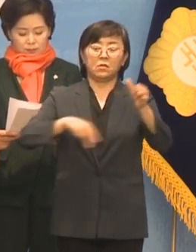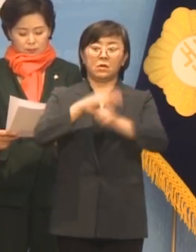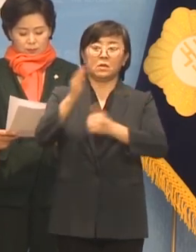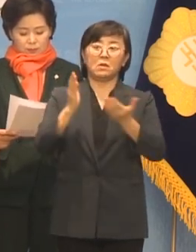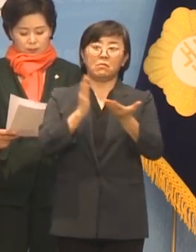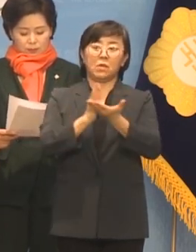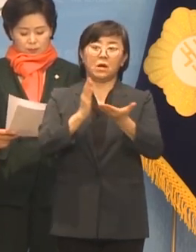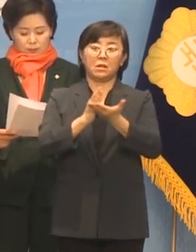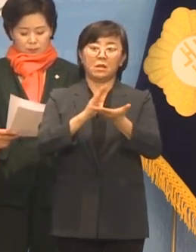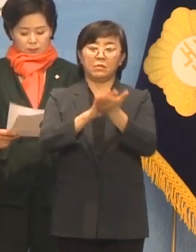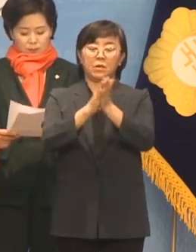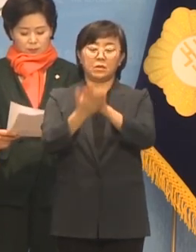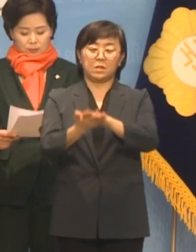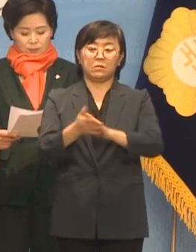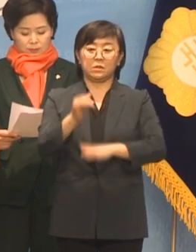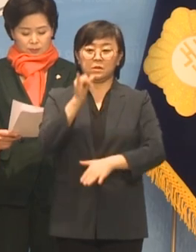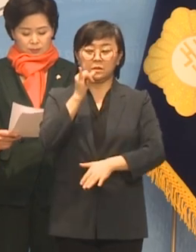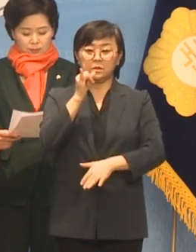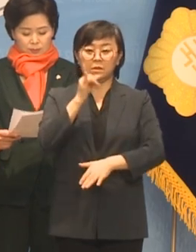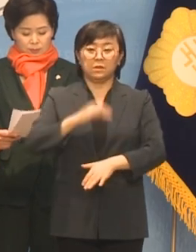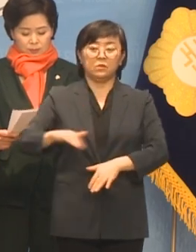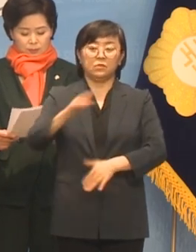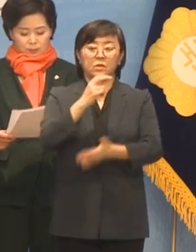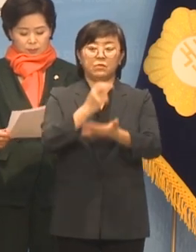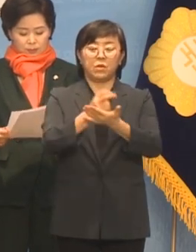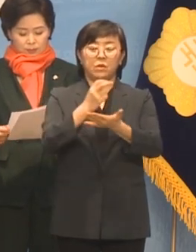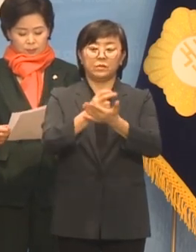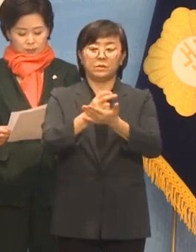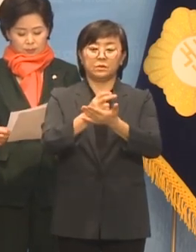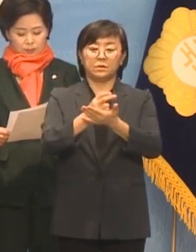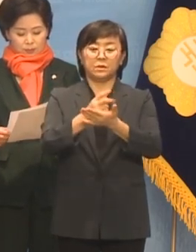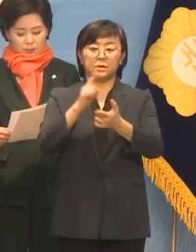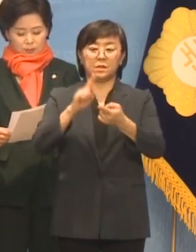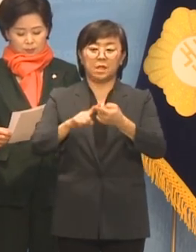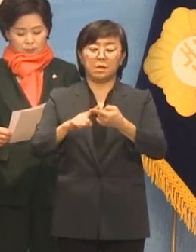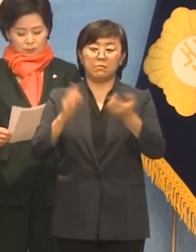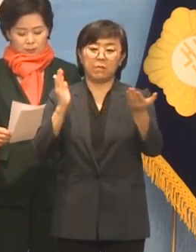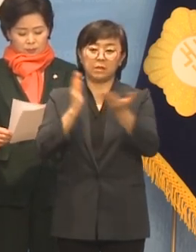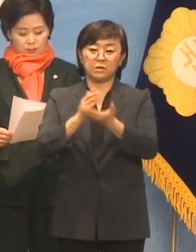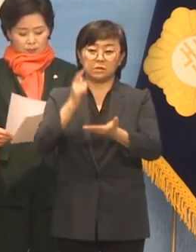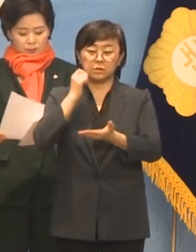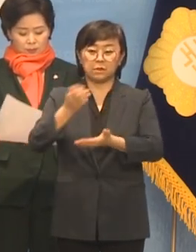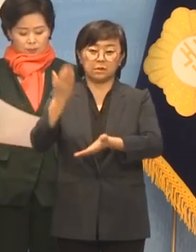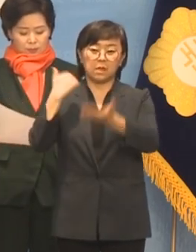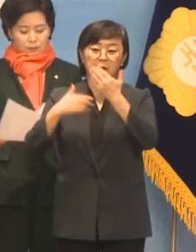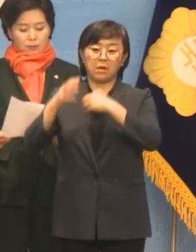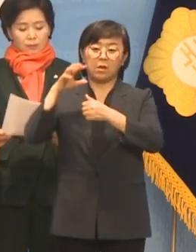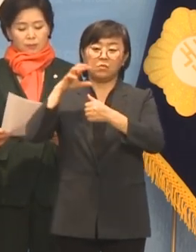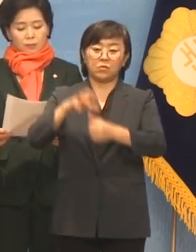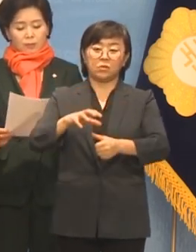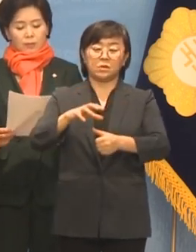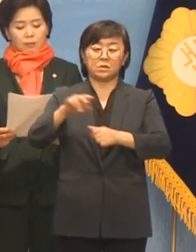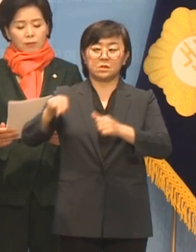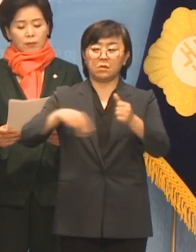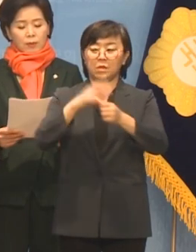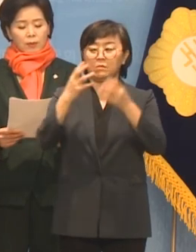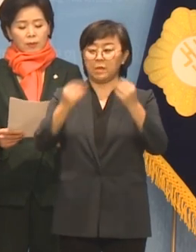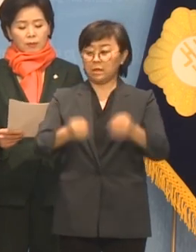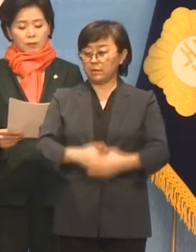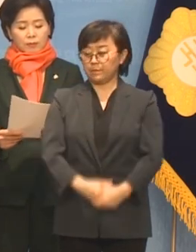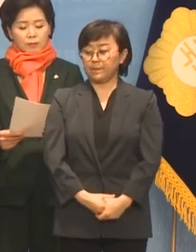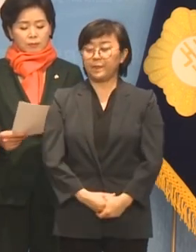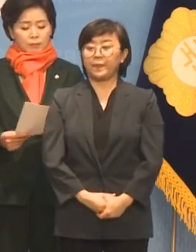계속 변화하고 있는데 우리 법은 이에 따라가지 못하고 과거에 묶여 있는 경우가